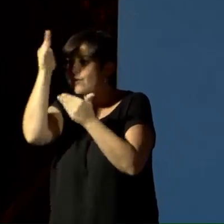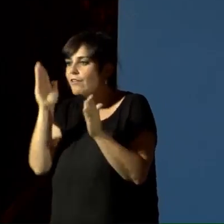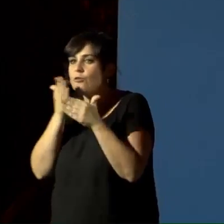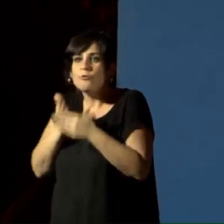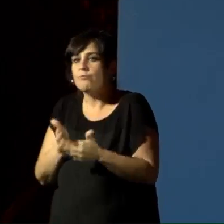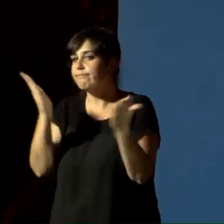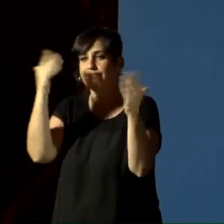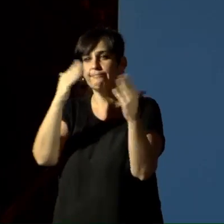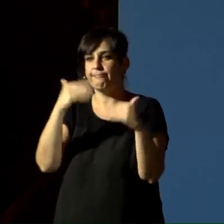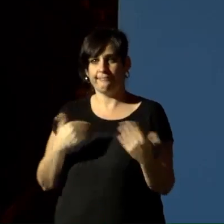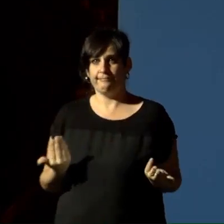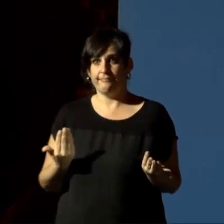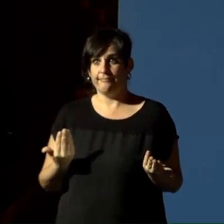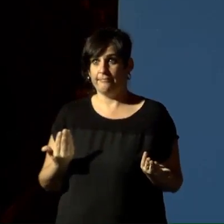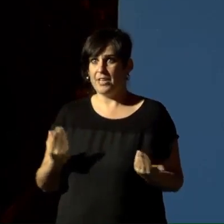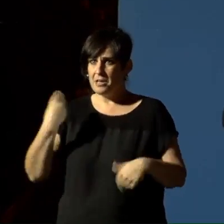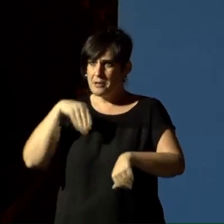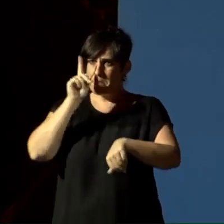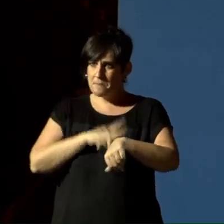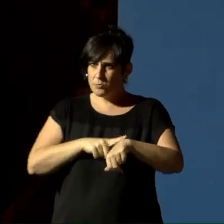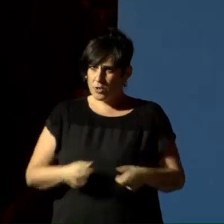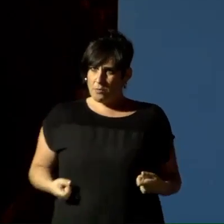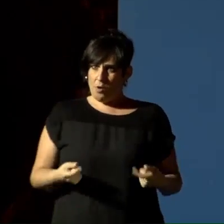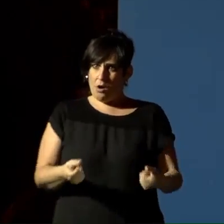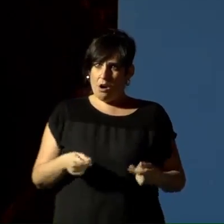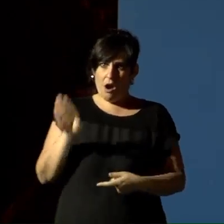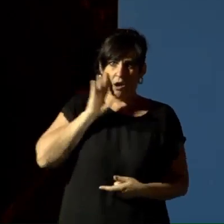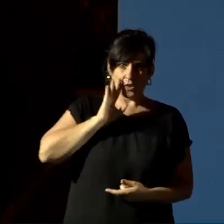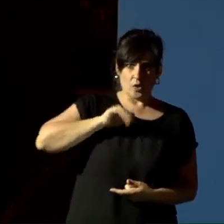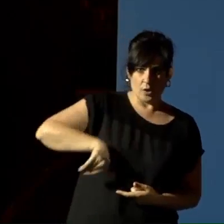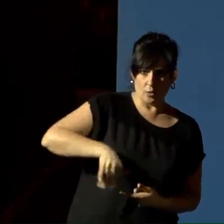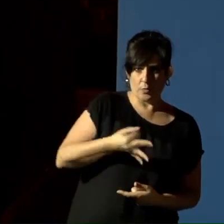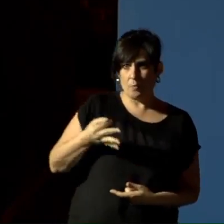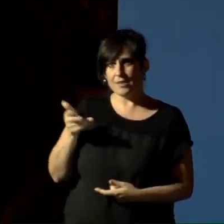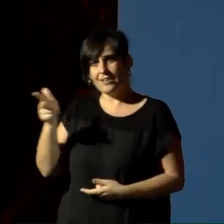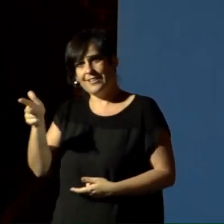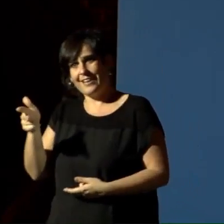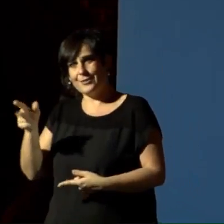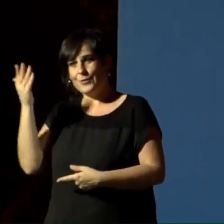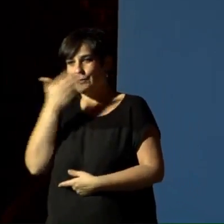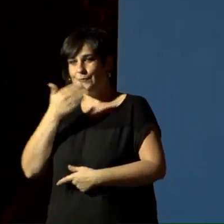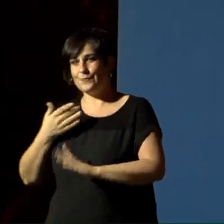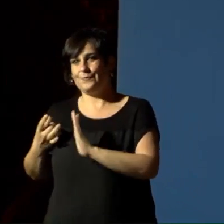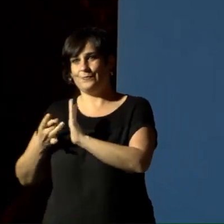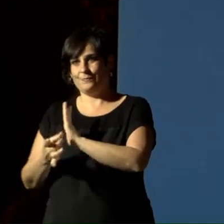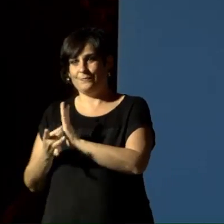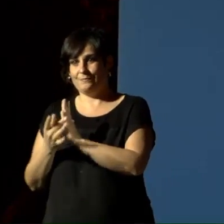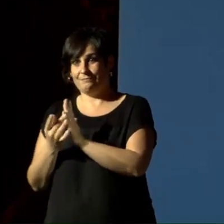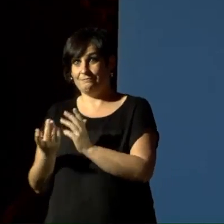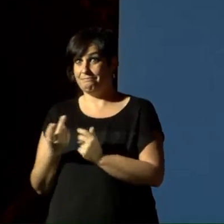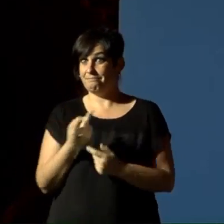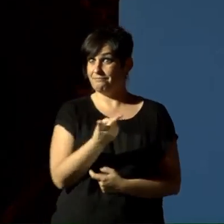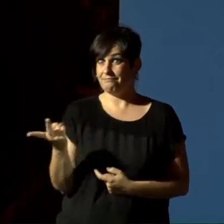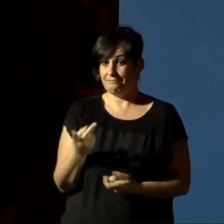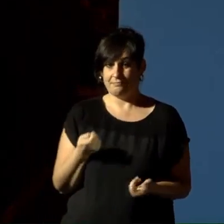é posible manter os corruptos nas institucións e garantir os dereitos da educación de calidade. E non é posible